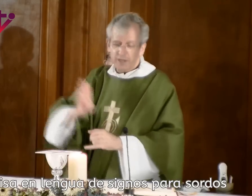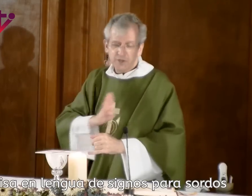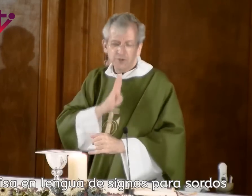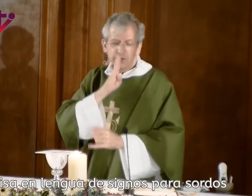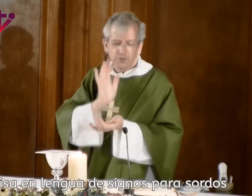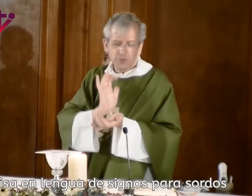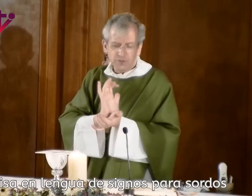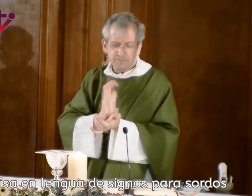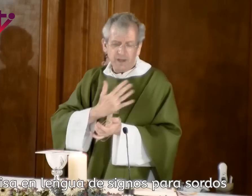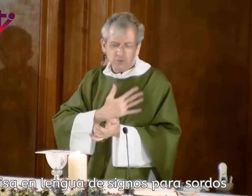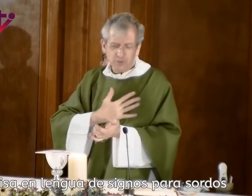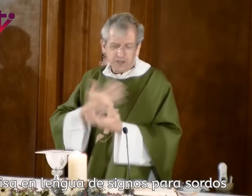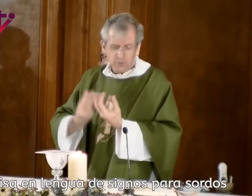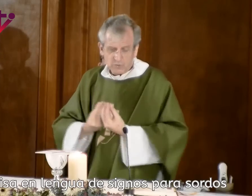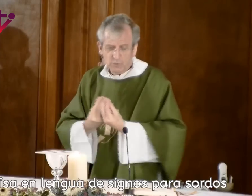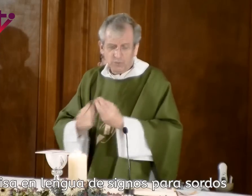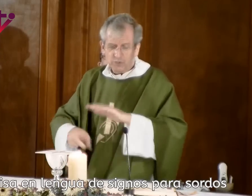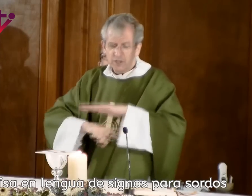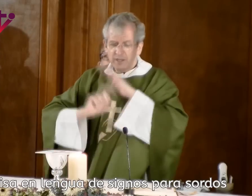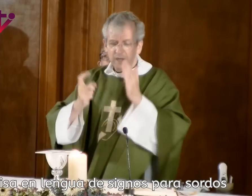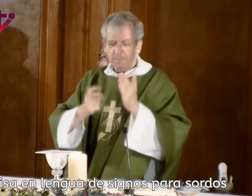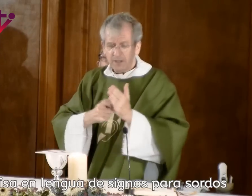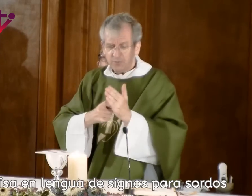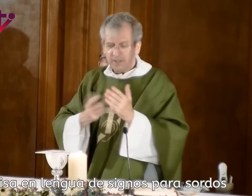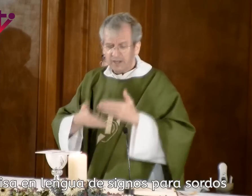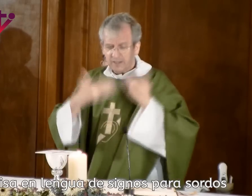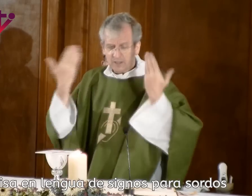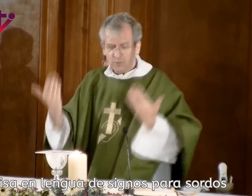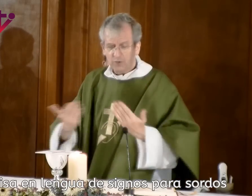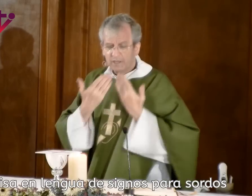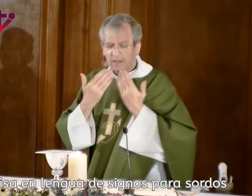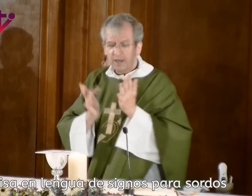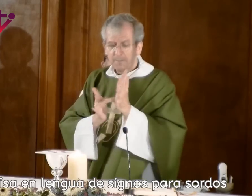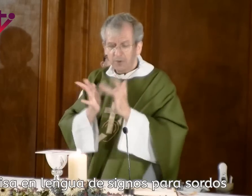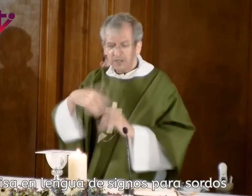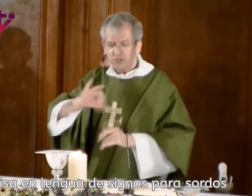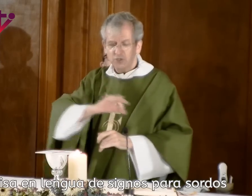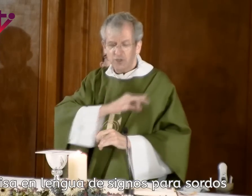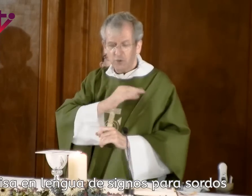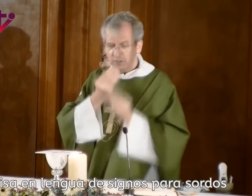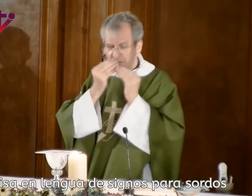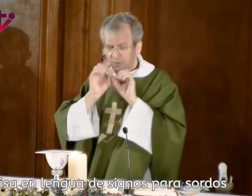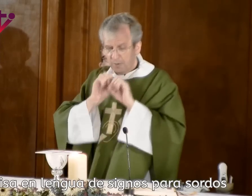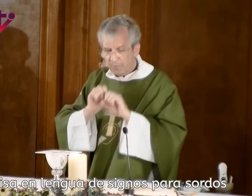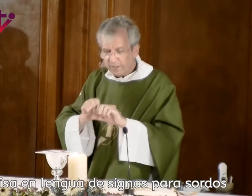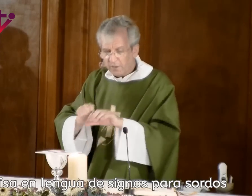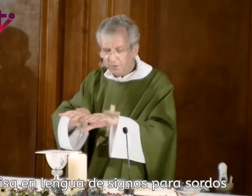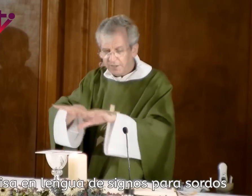reino, donde esperamos gozar todos juntos de la plenitud eterna de tu gloria, por Cristo Señor nuestro, por quien concedes